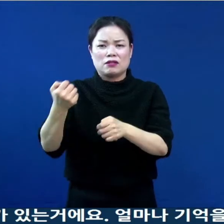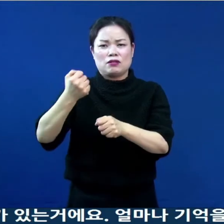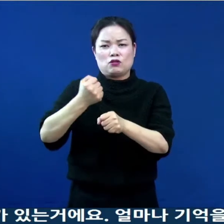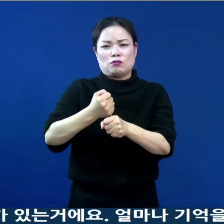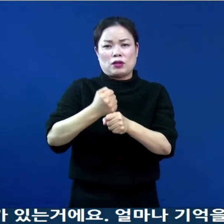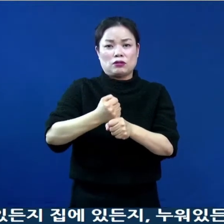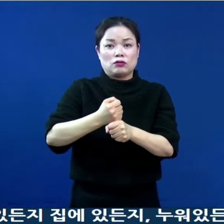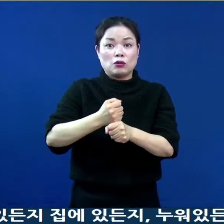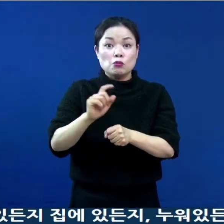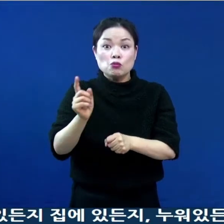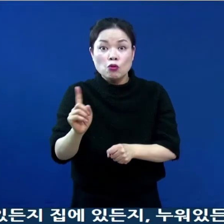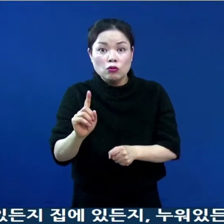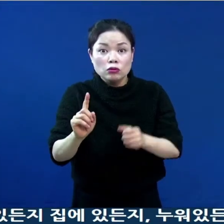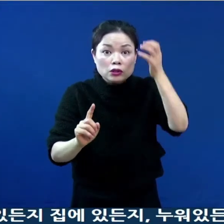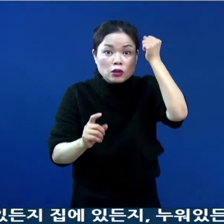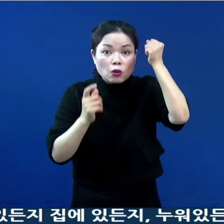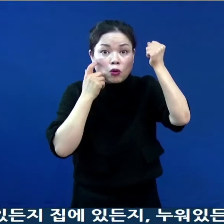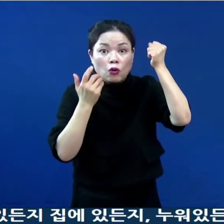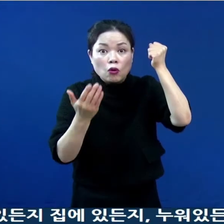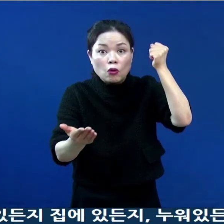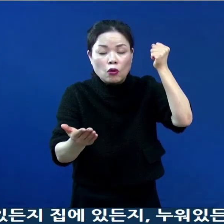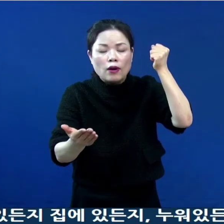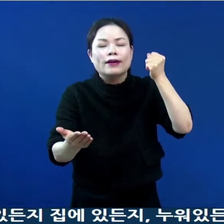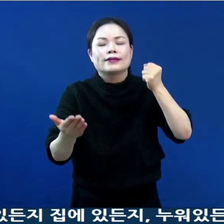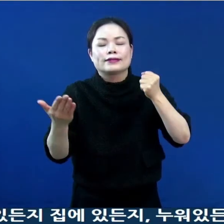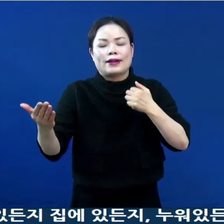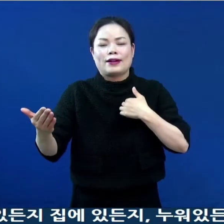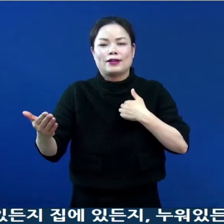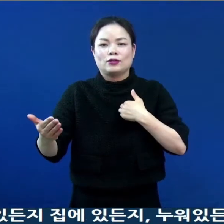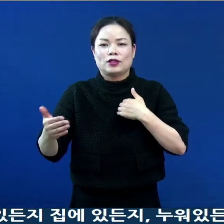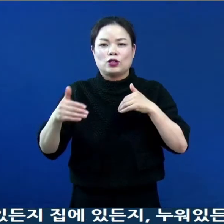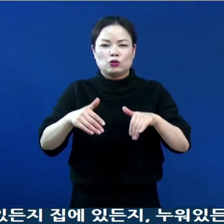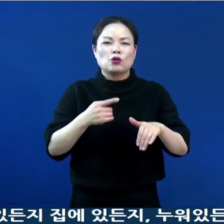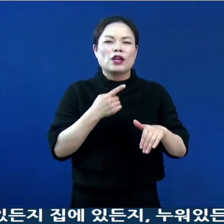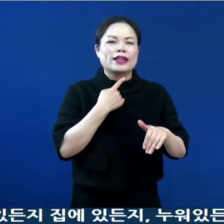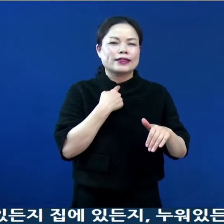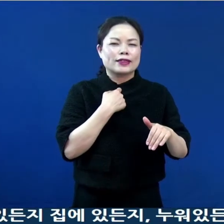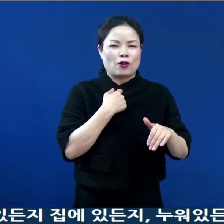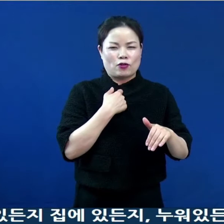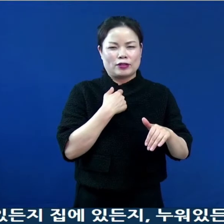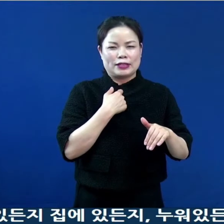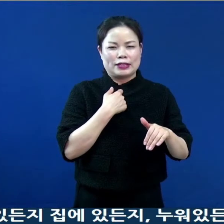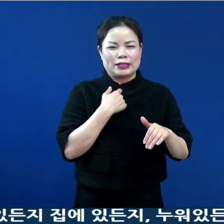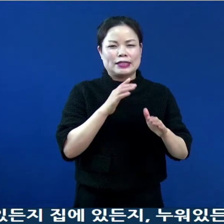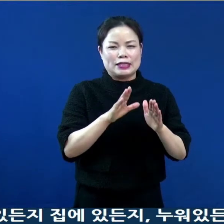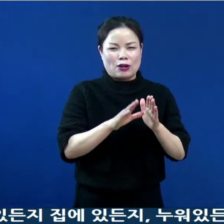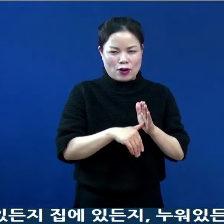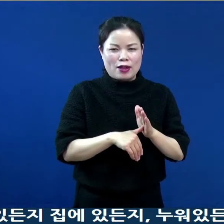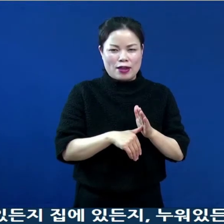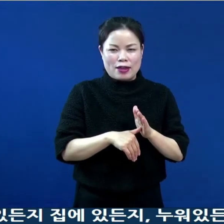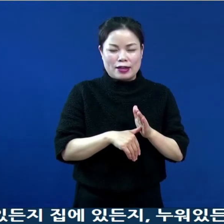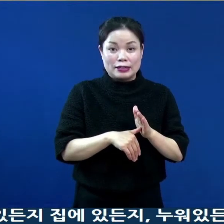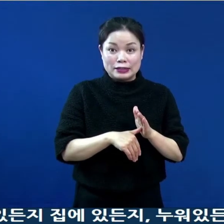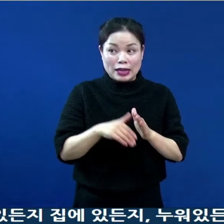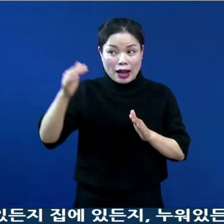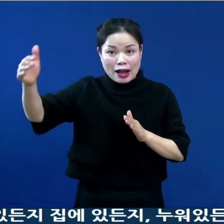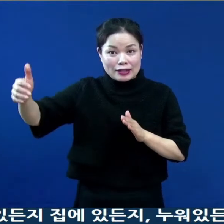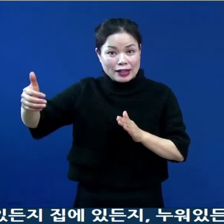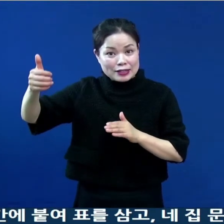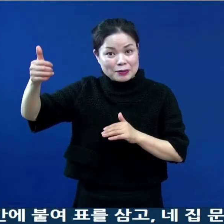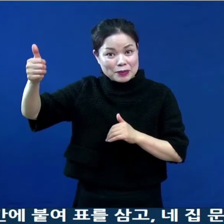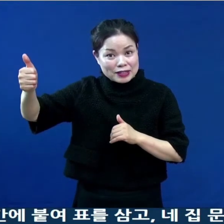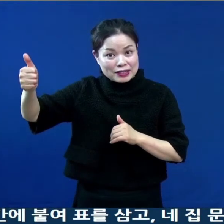겁니다. 무엇을 기억하냐면 네가 애굽 땅 종살이 하던 시절에 그때 그